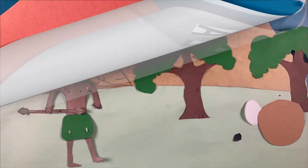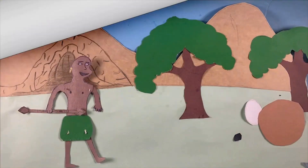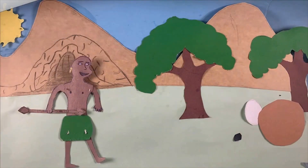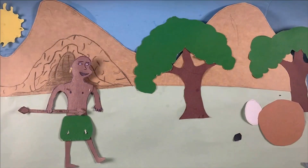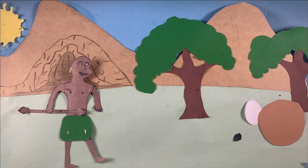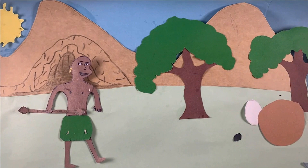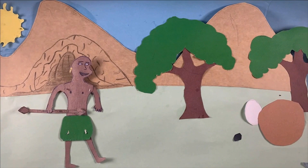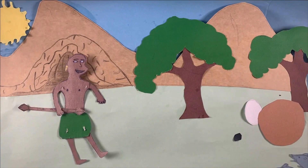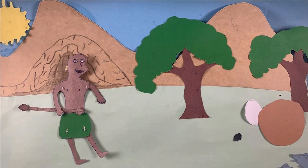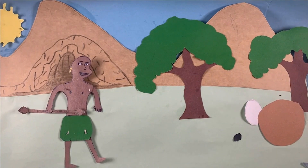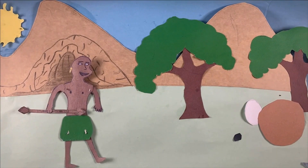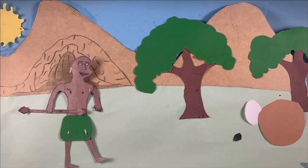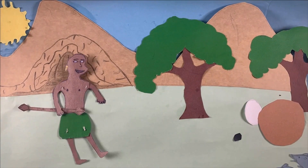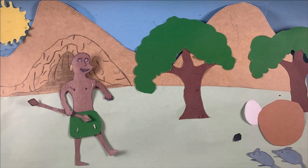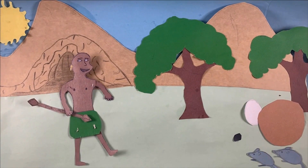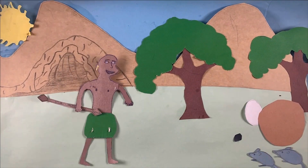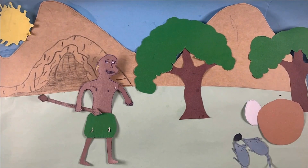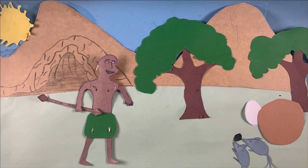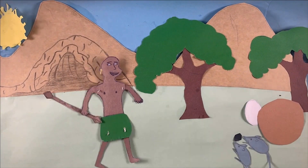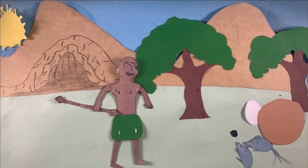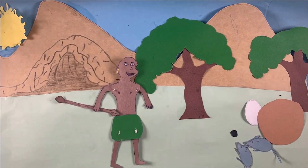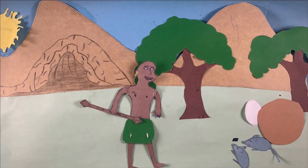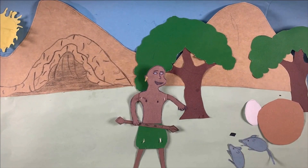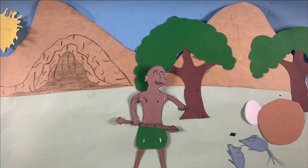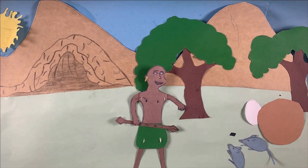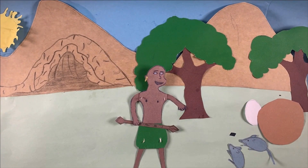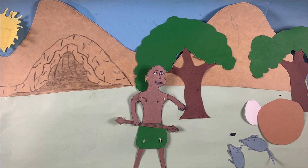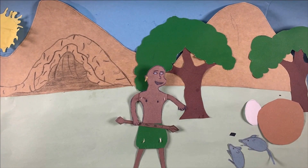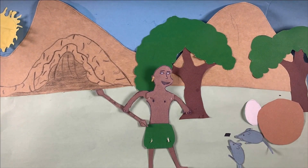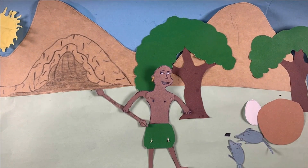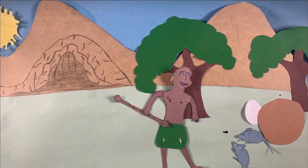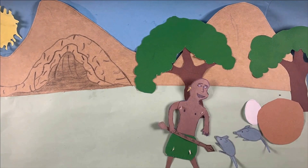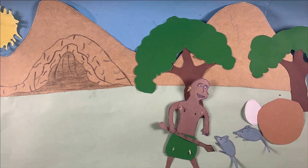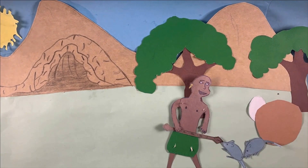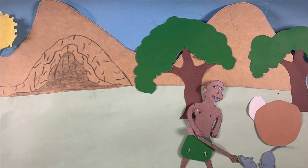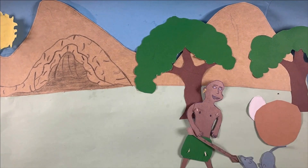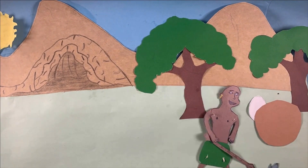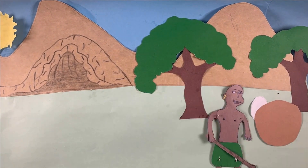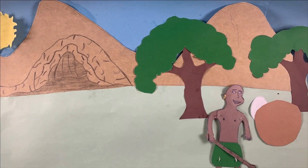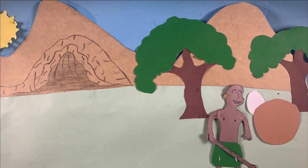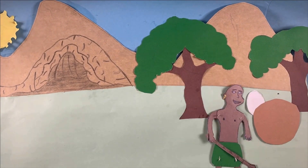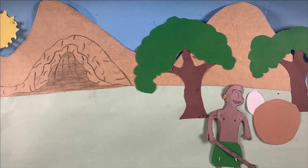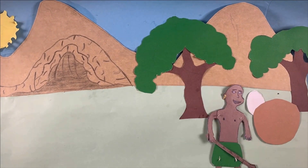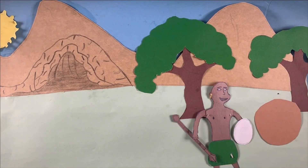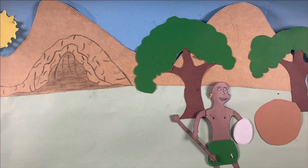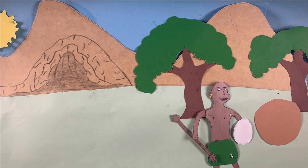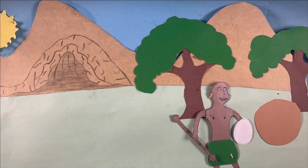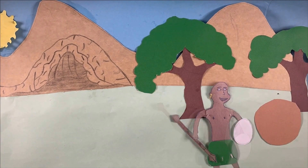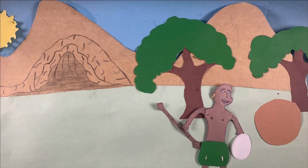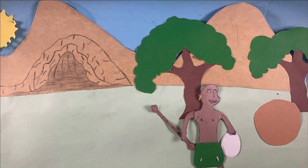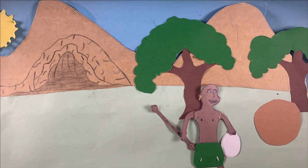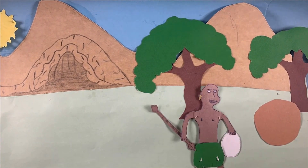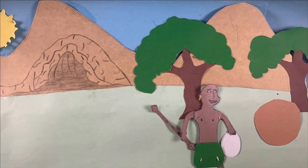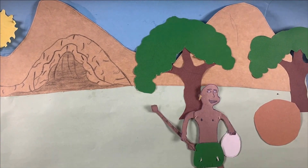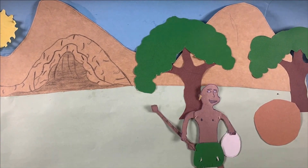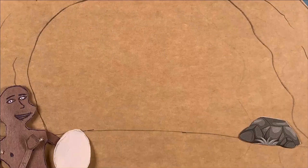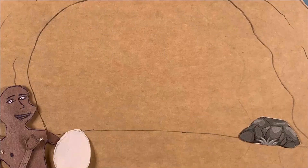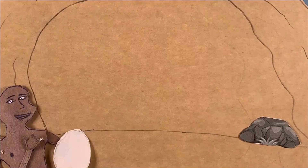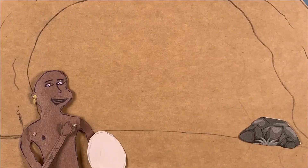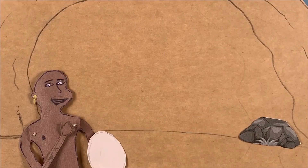Había una vez un hombre sumamente pobre llamado Cetetelane. Un día fue a cazar ratones al bosque y de repente encontró un huevo. El hombre muy